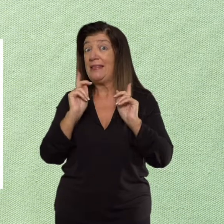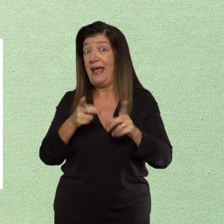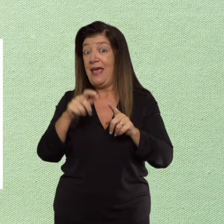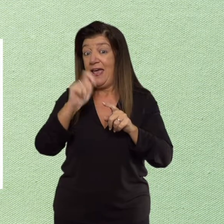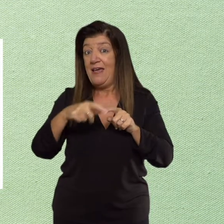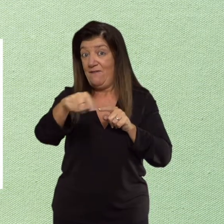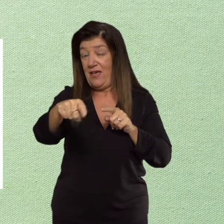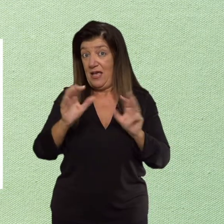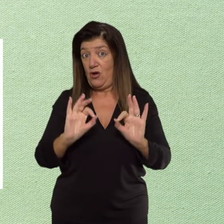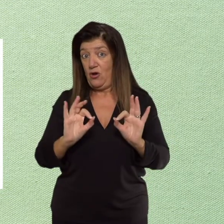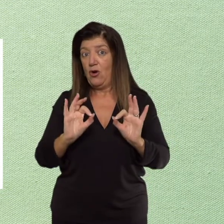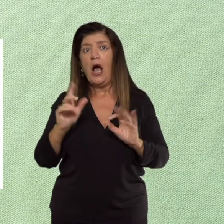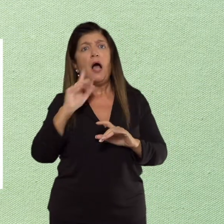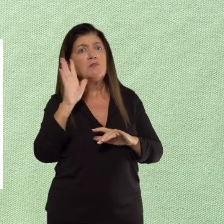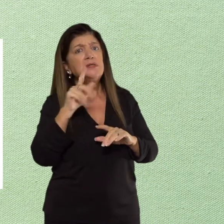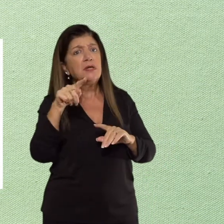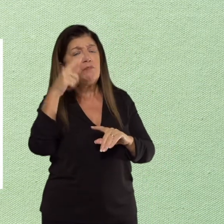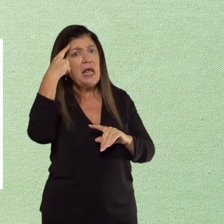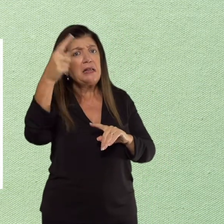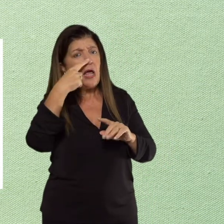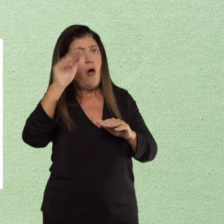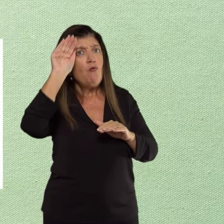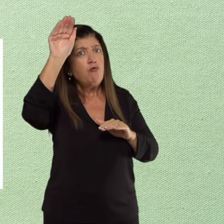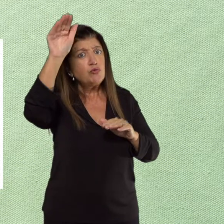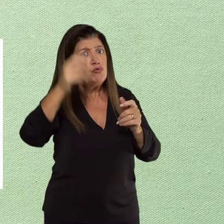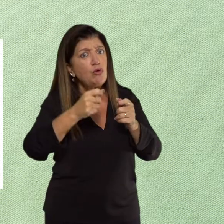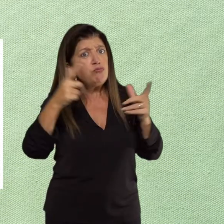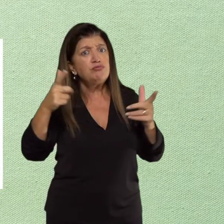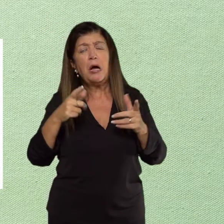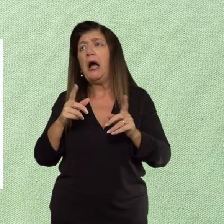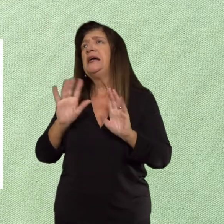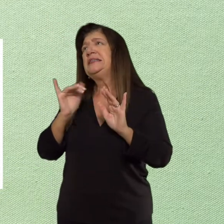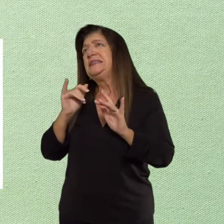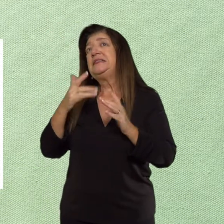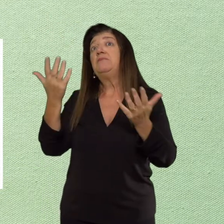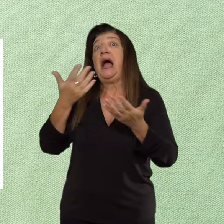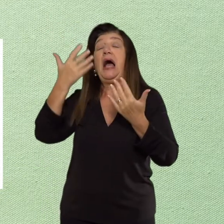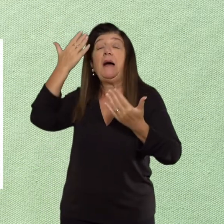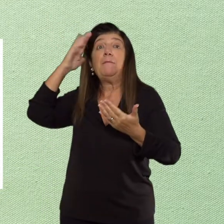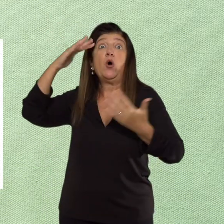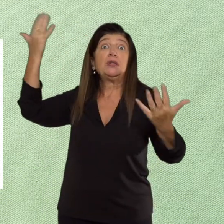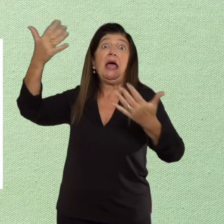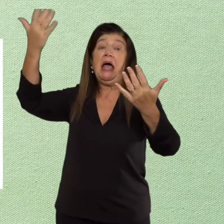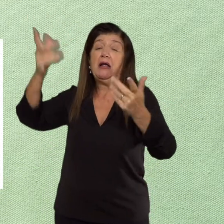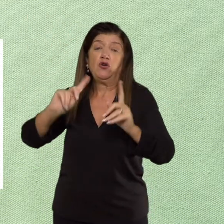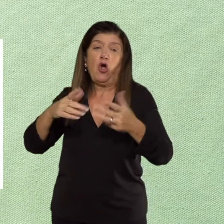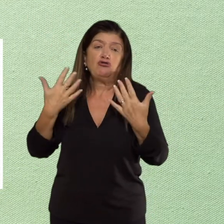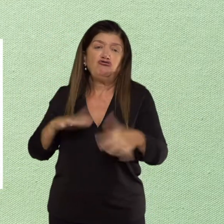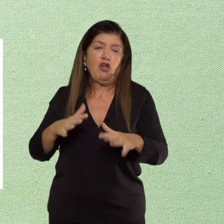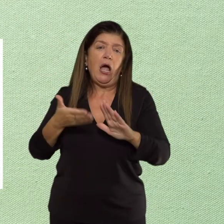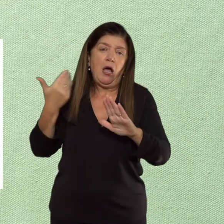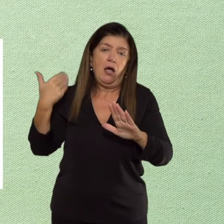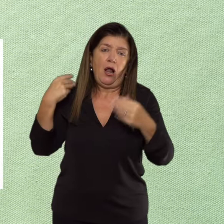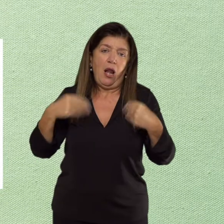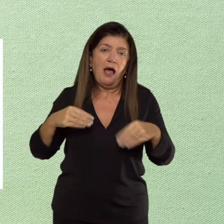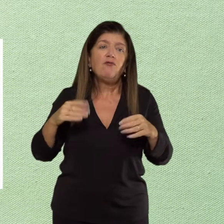un'idea abbastanza futuristica che consiste in un... Ma non poi così tanto futuristica, cioè ci stanno già lavorando sopra, Bene, adesso ottimo,